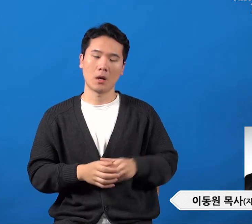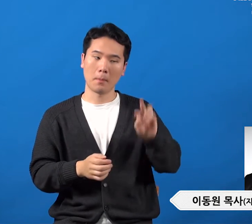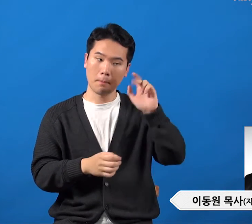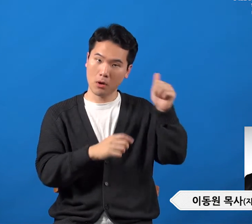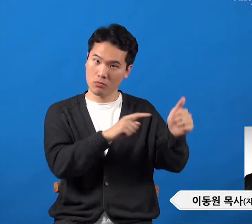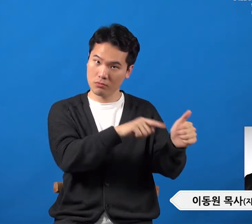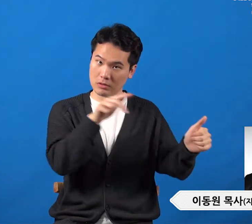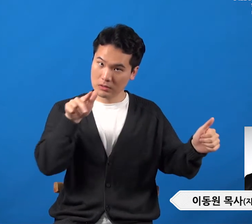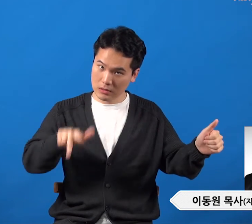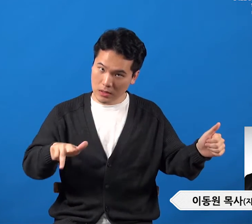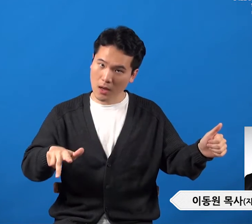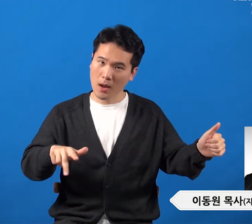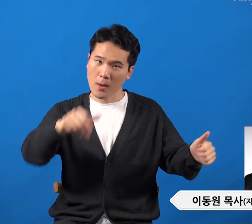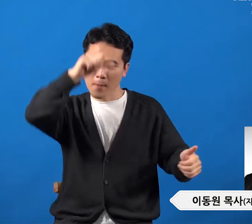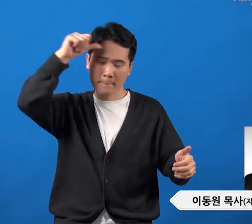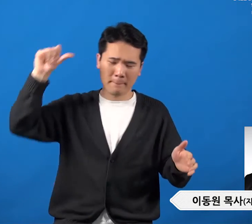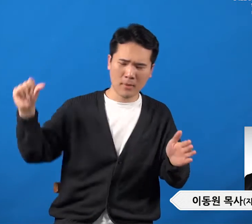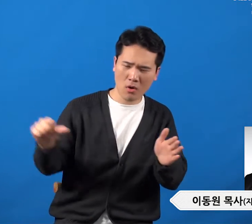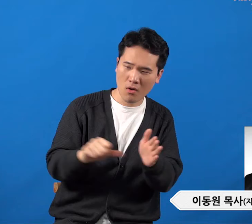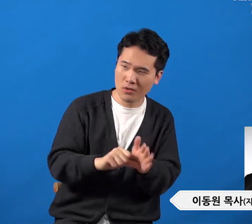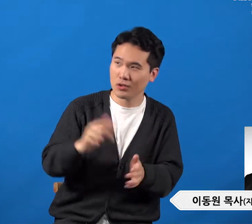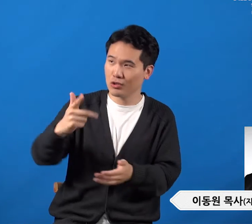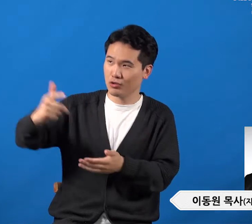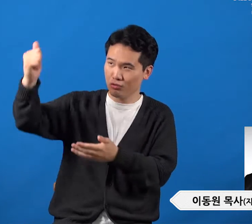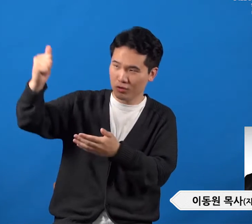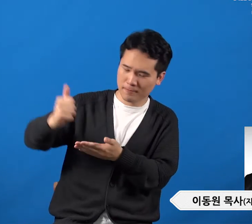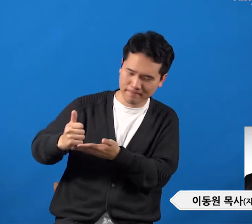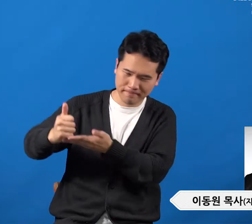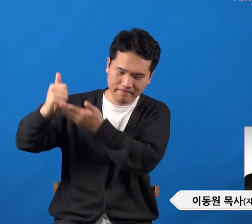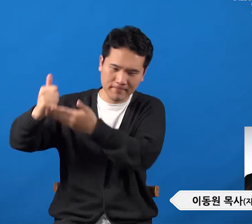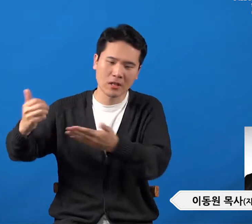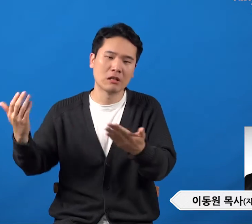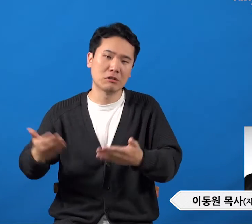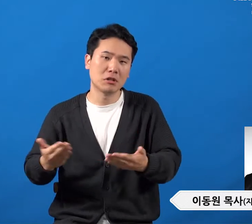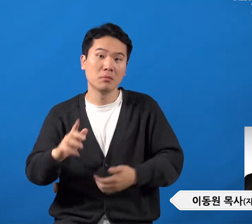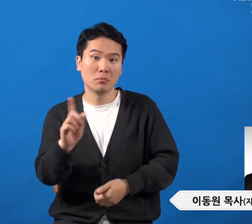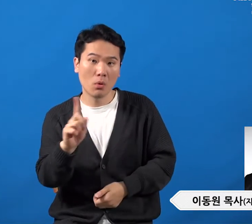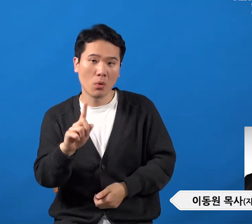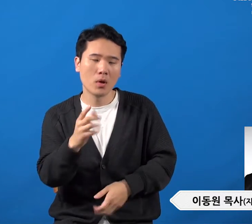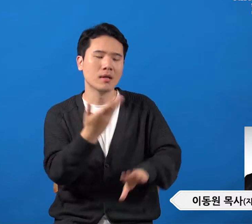평생을 들여서 주님 앞에 올인했던 이방인 선교,